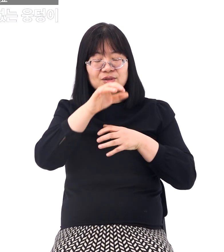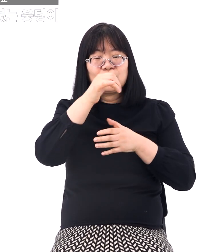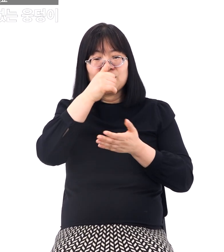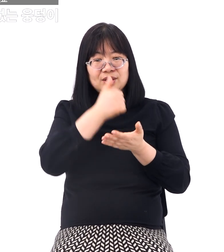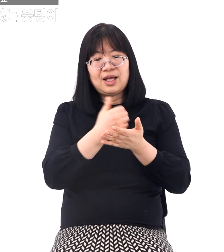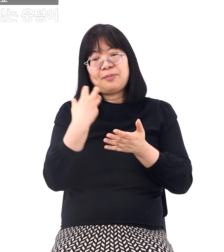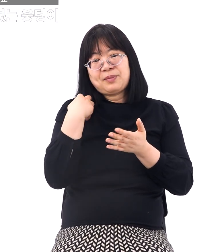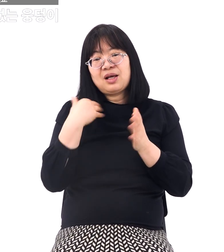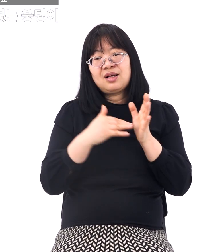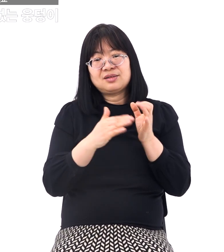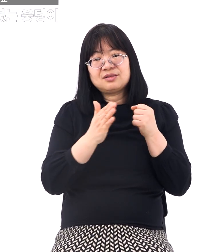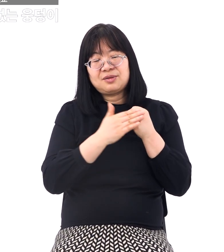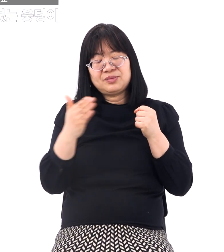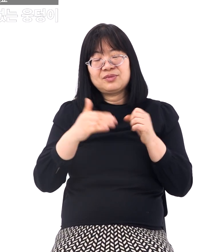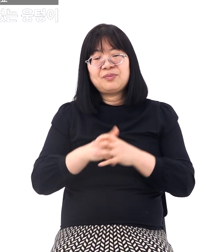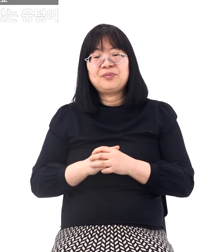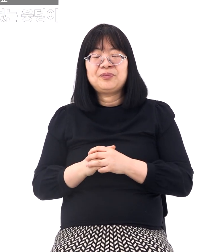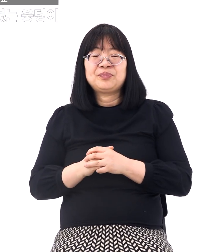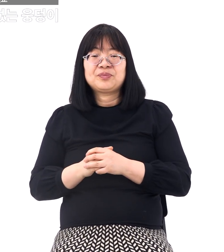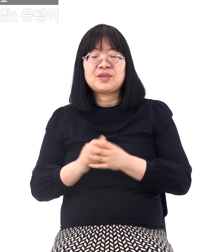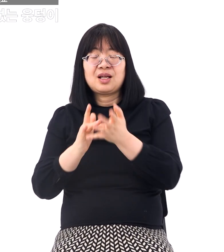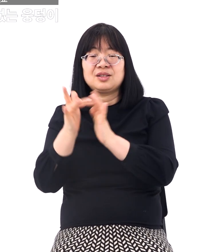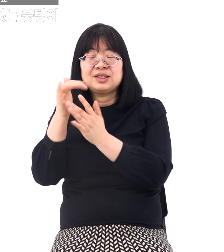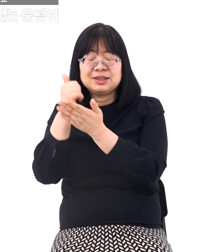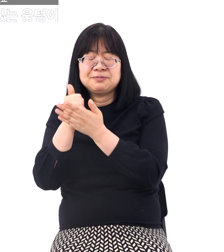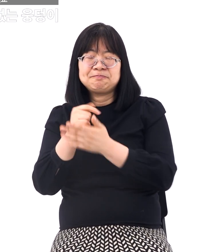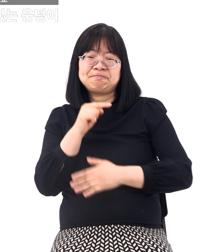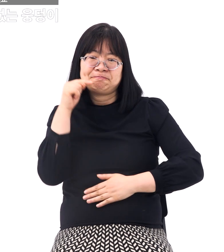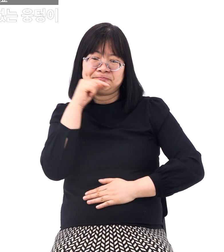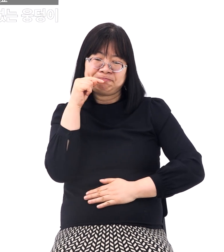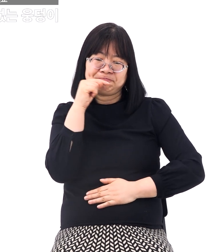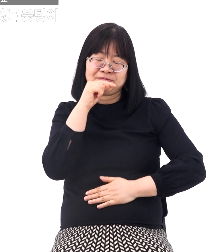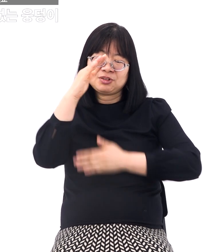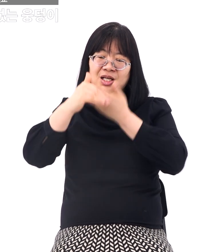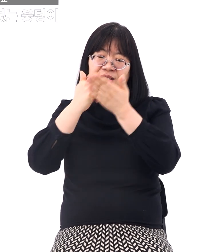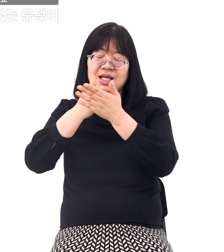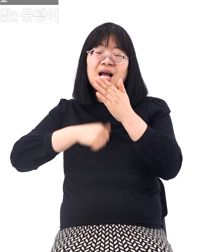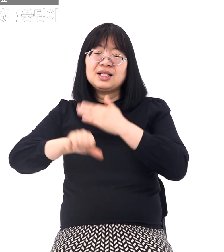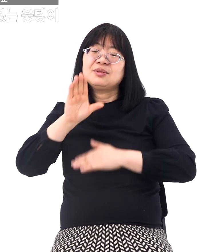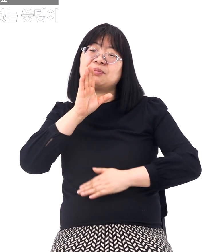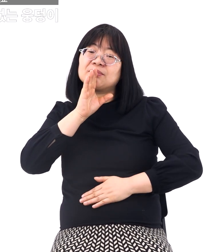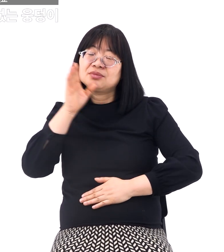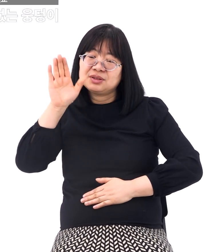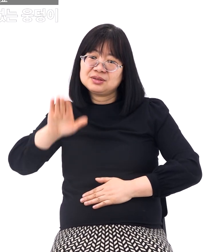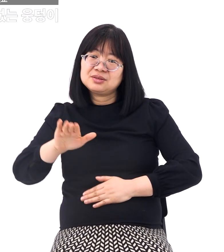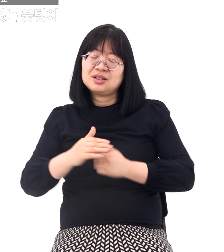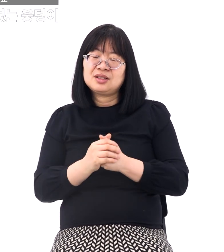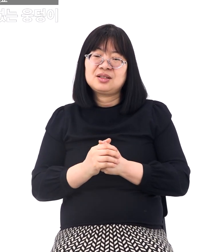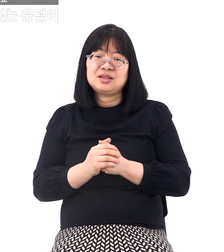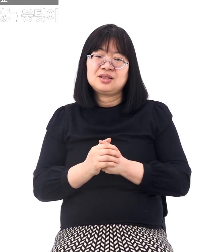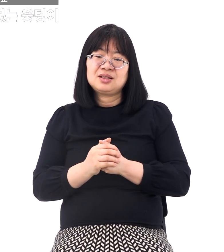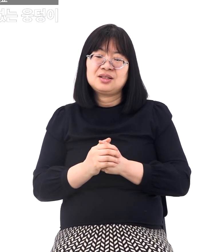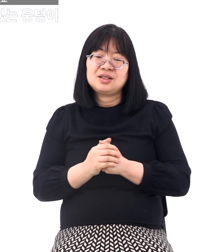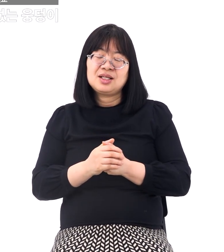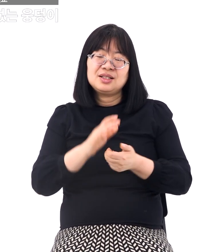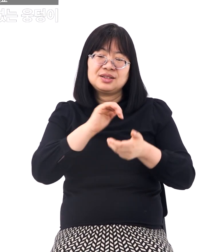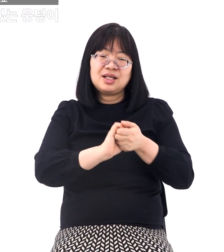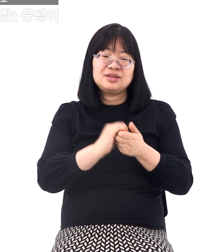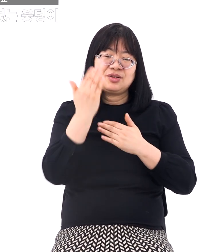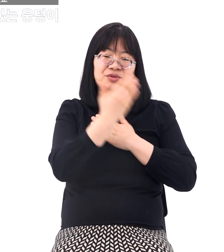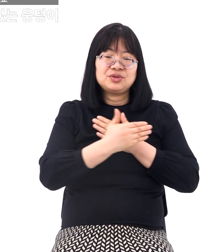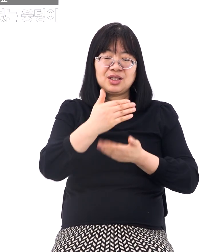위해서. 주님은 철저히 하나님의 아들이시지만 제한된